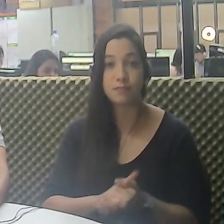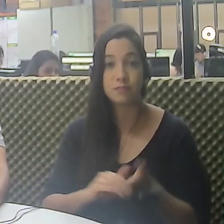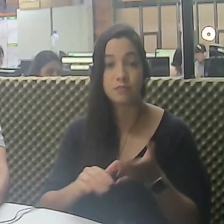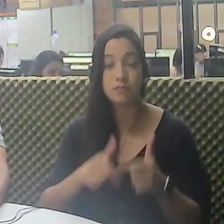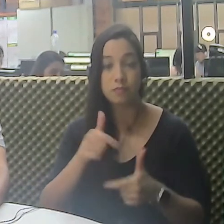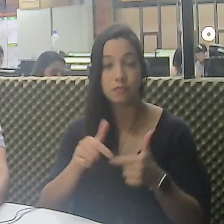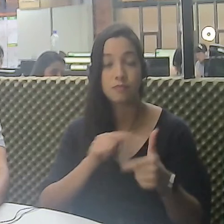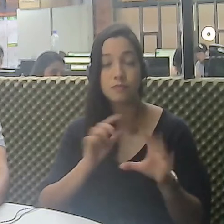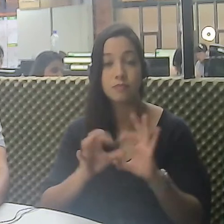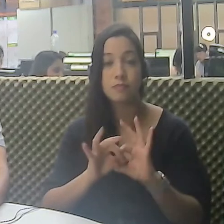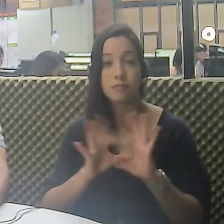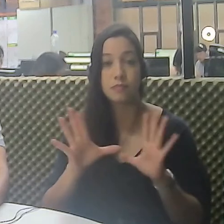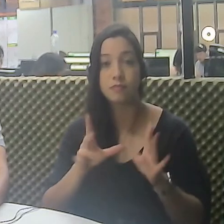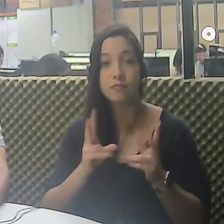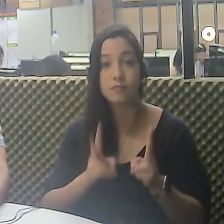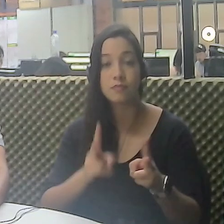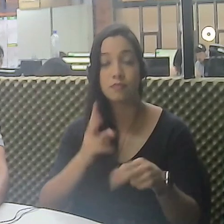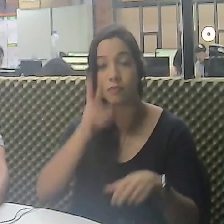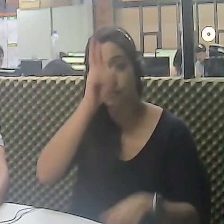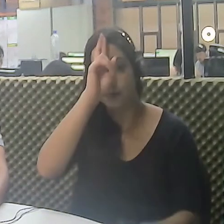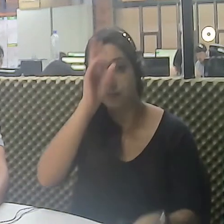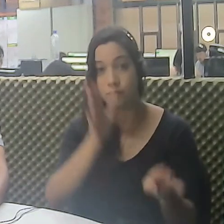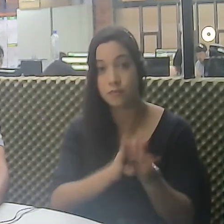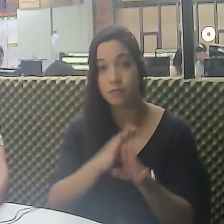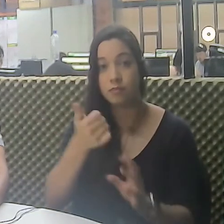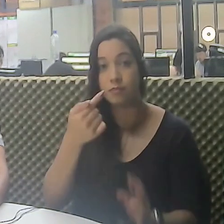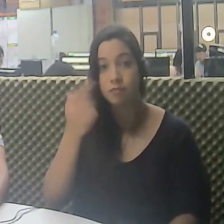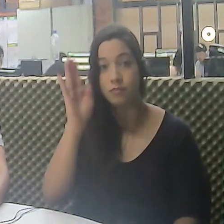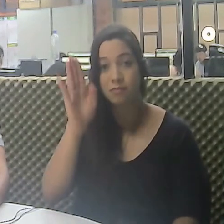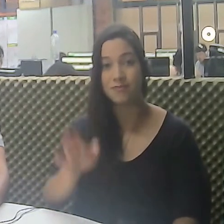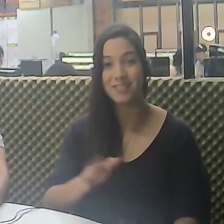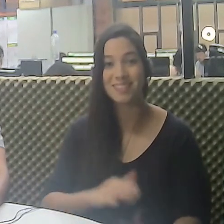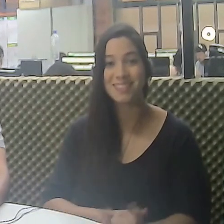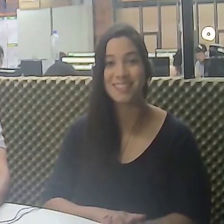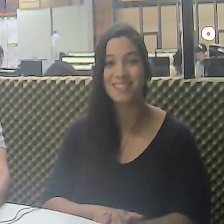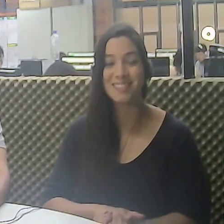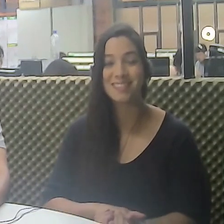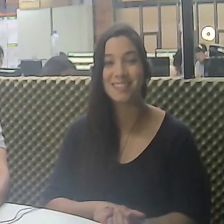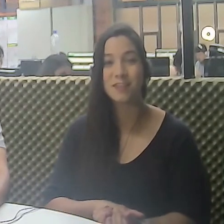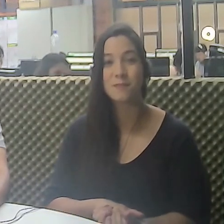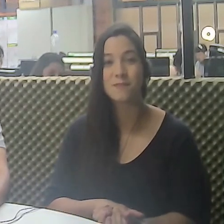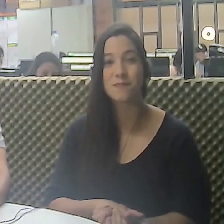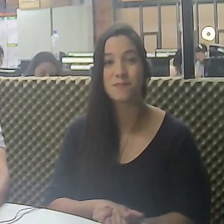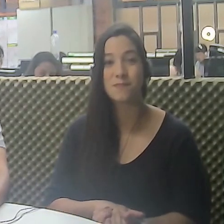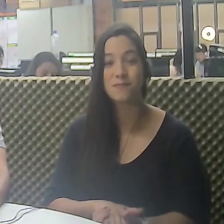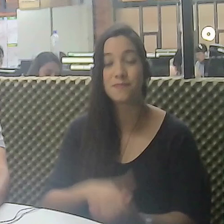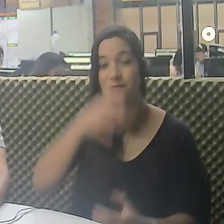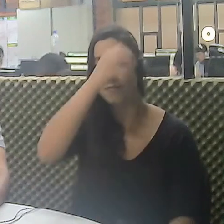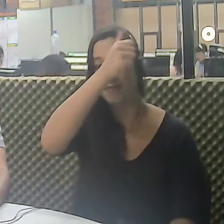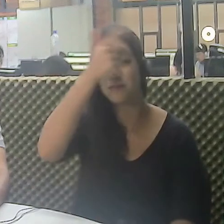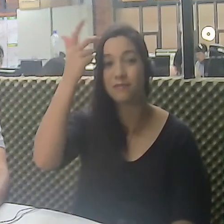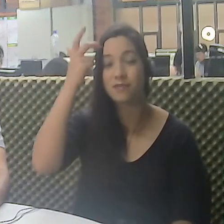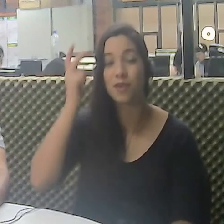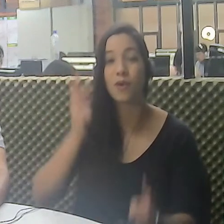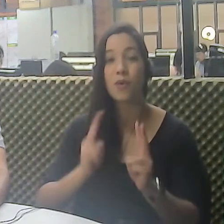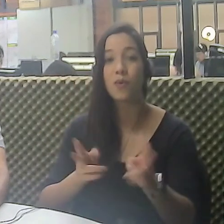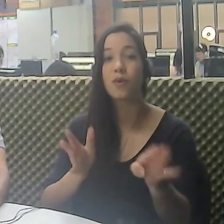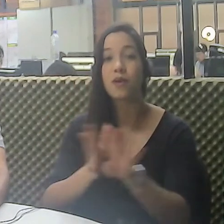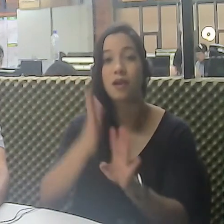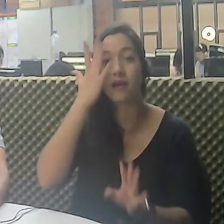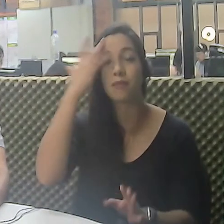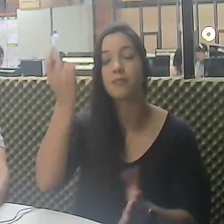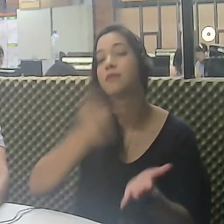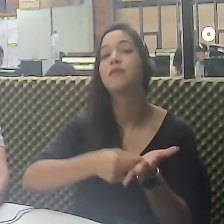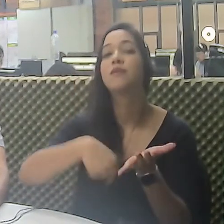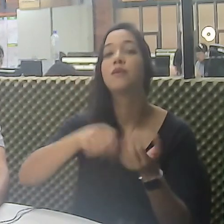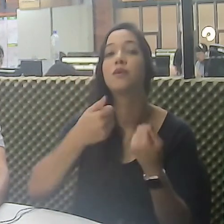serviço está disponível sempre do meio-dia às 5 da tarde. A Prefeitura segue até amanhã com as